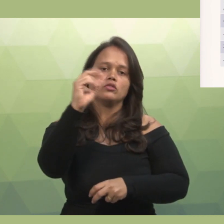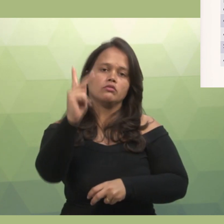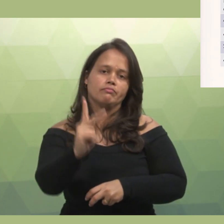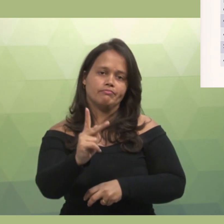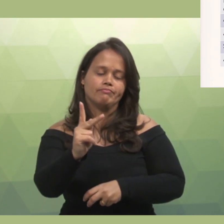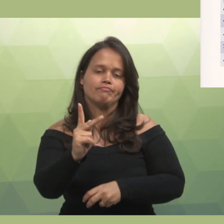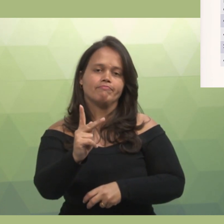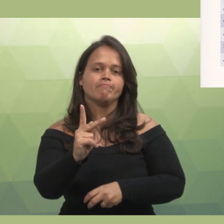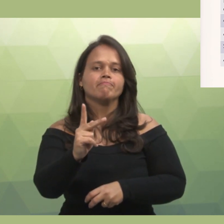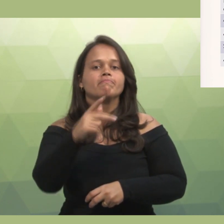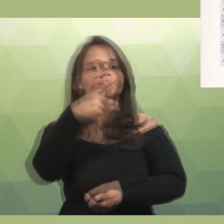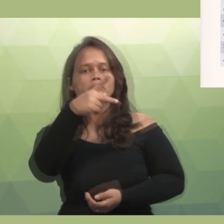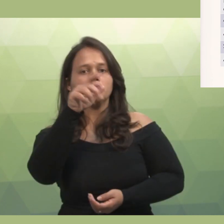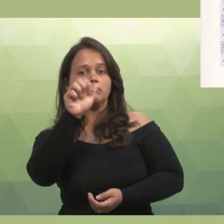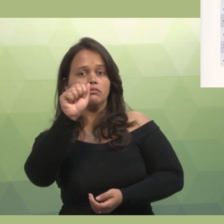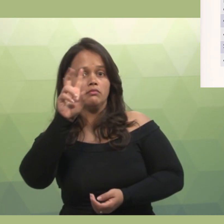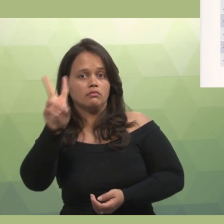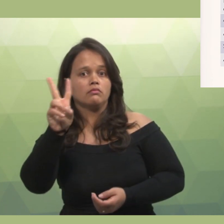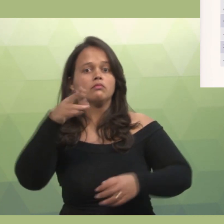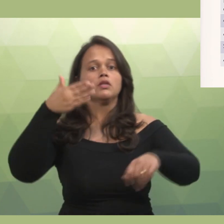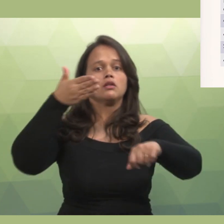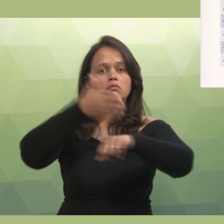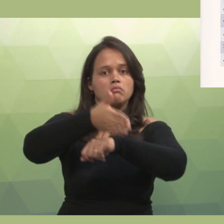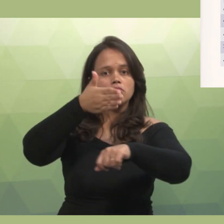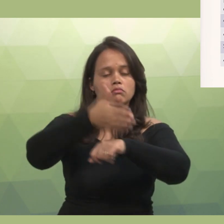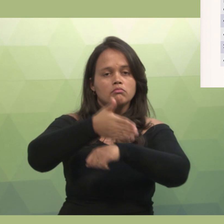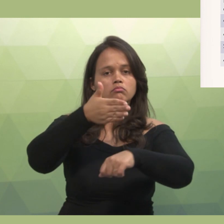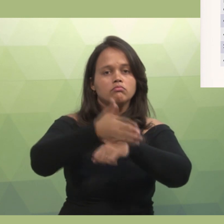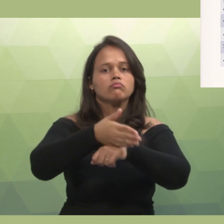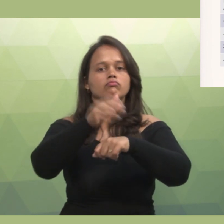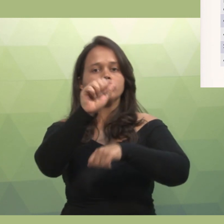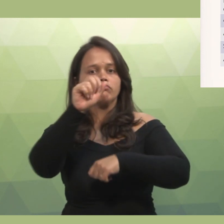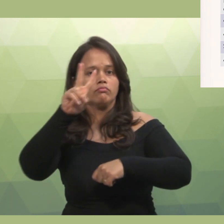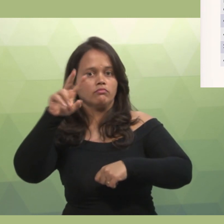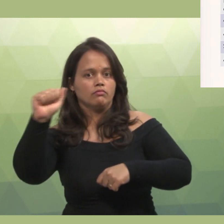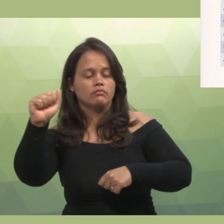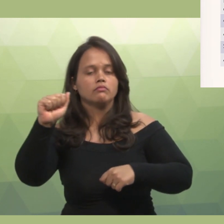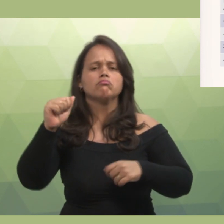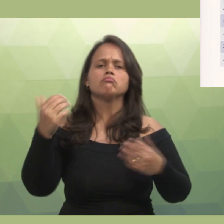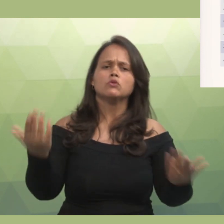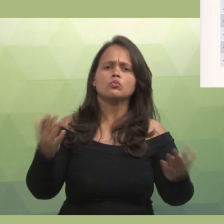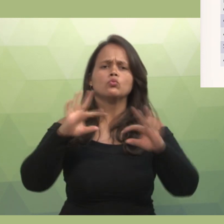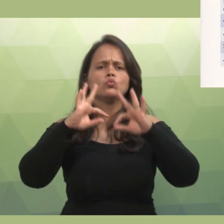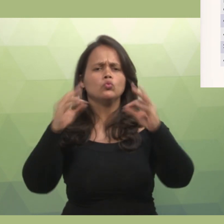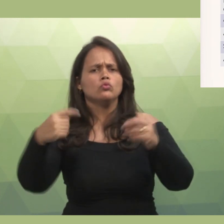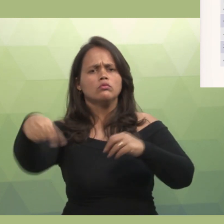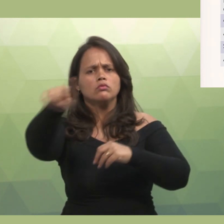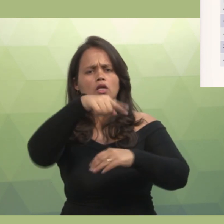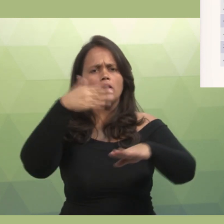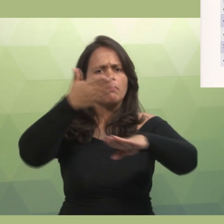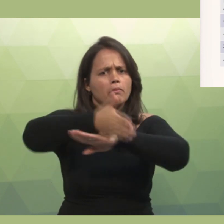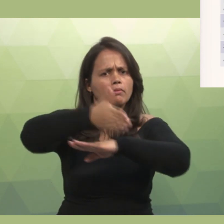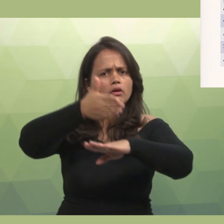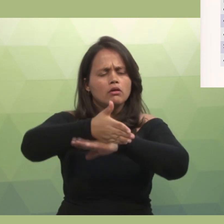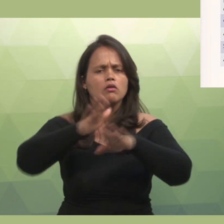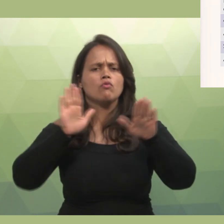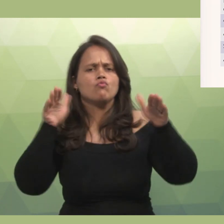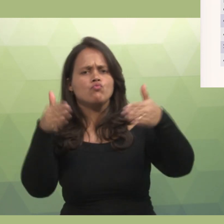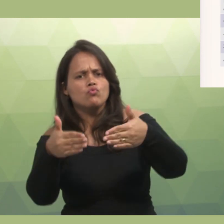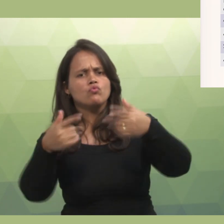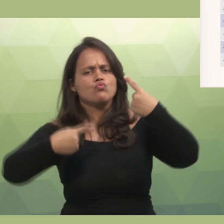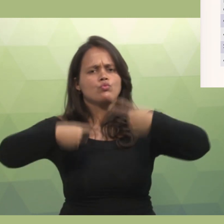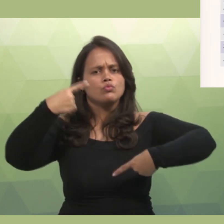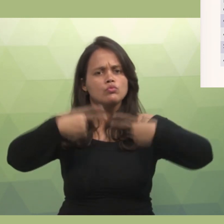pontos. O PAV é a participação no ambiente virtual. Então, toda a participação de vocês nos fóruns